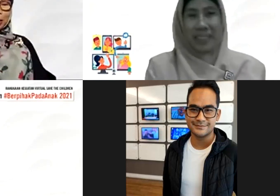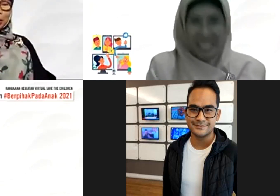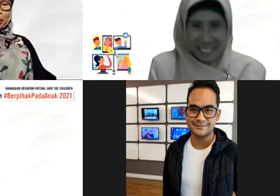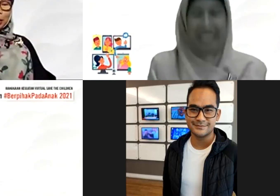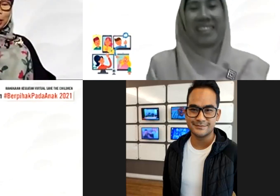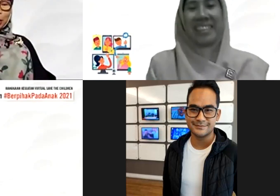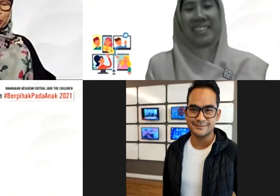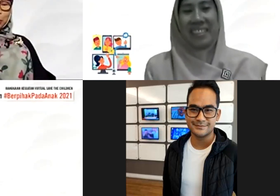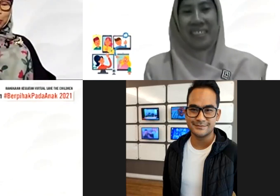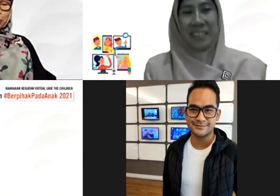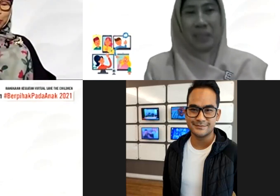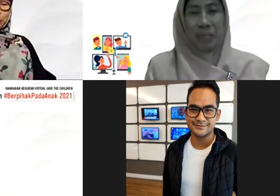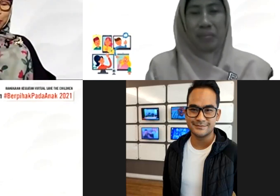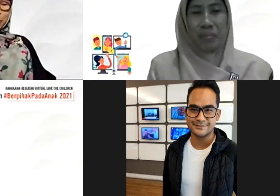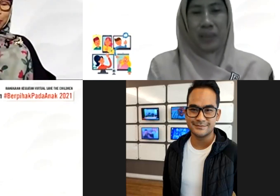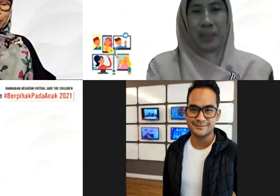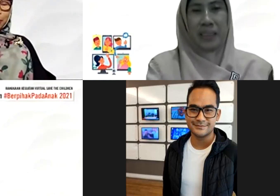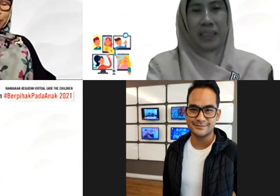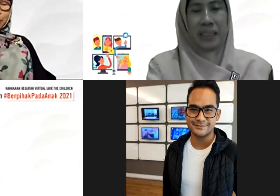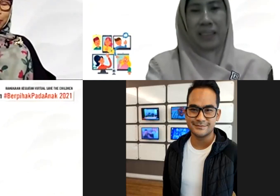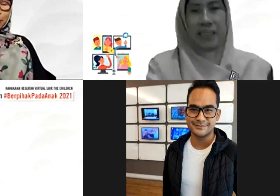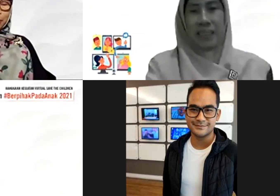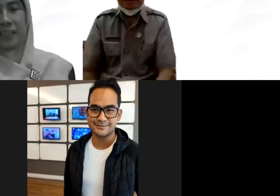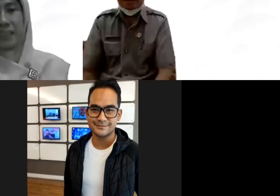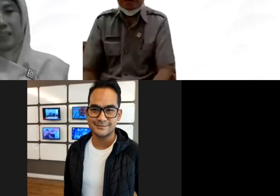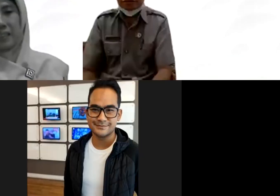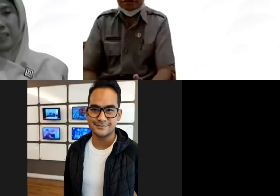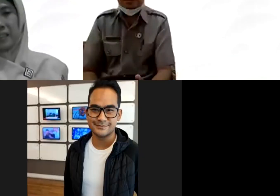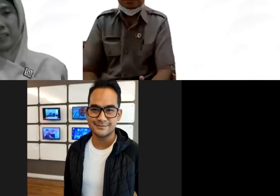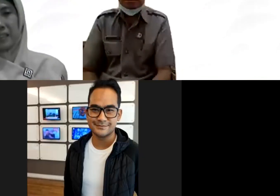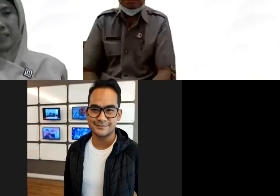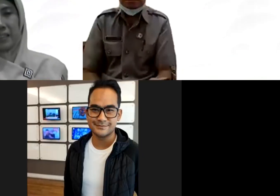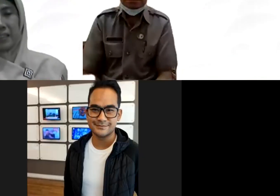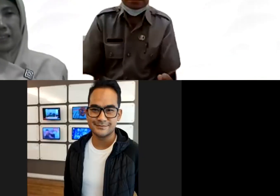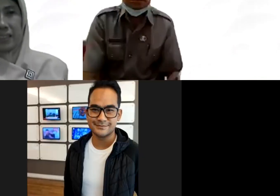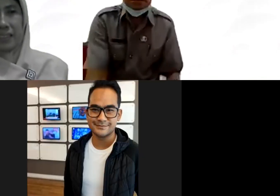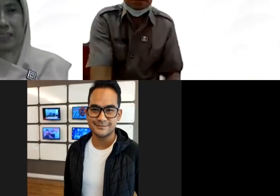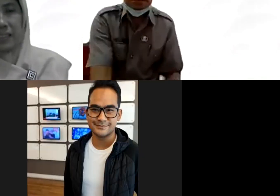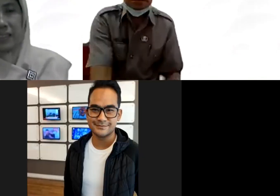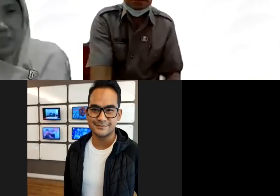Emilia. Sudah habis, kan? Ya.